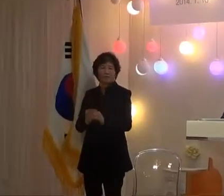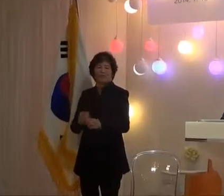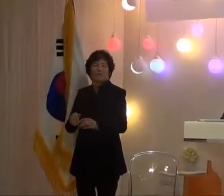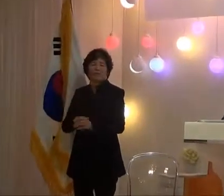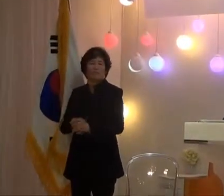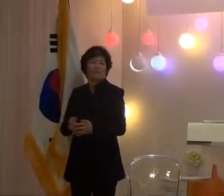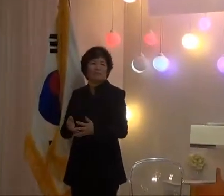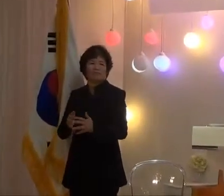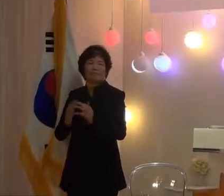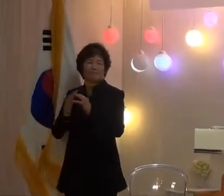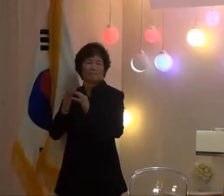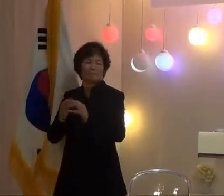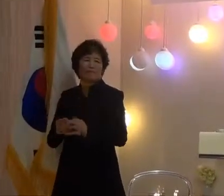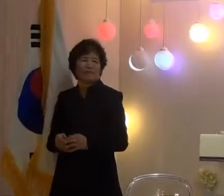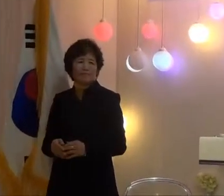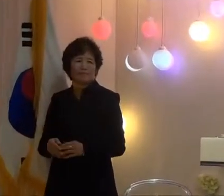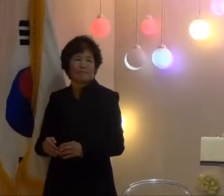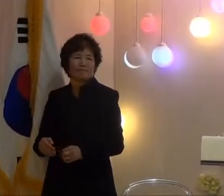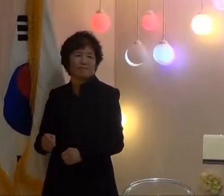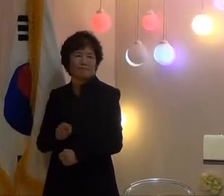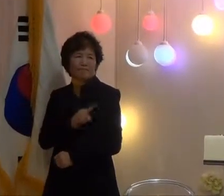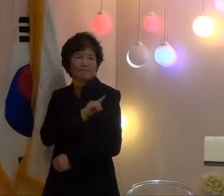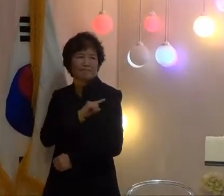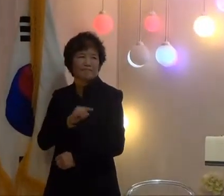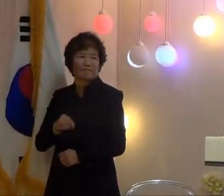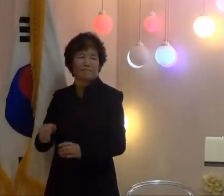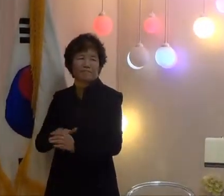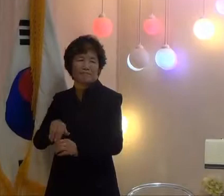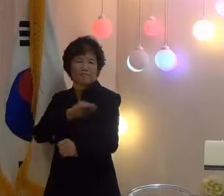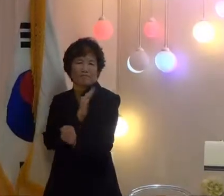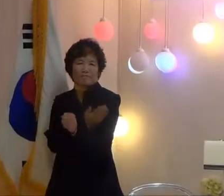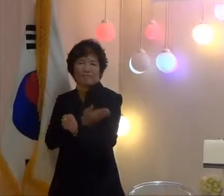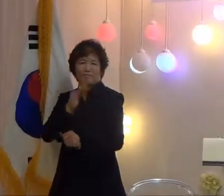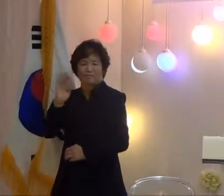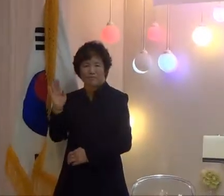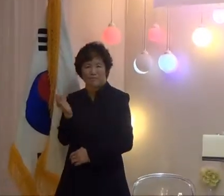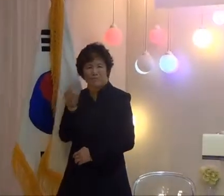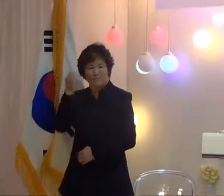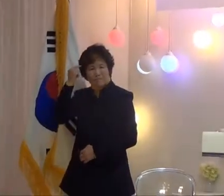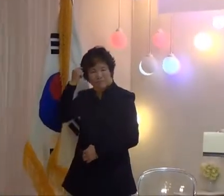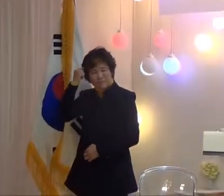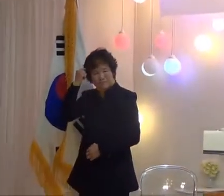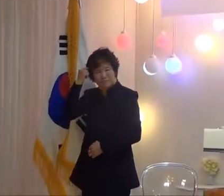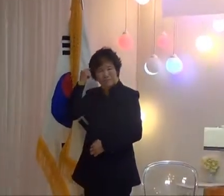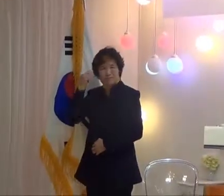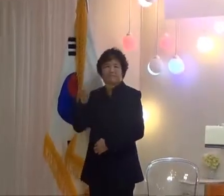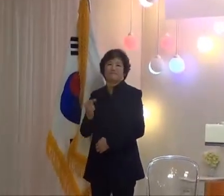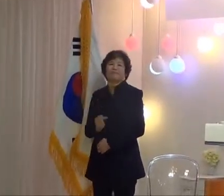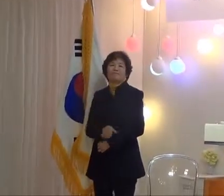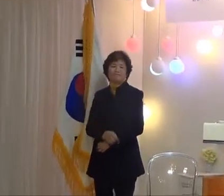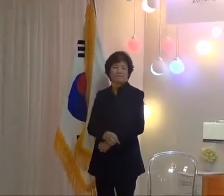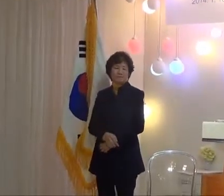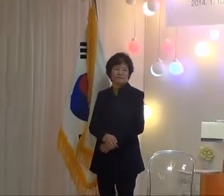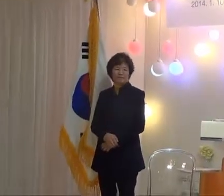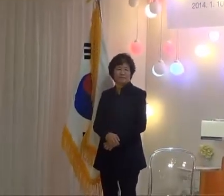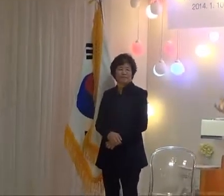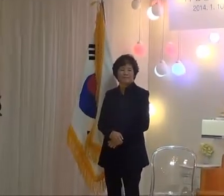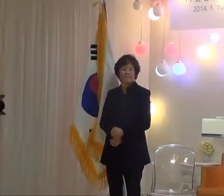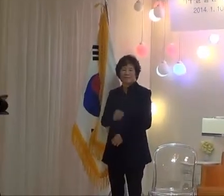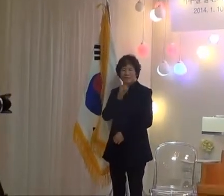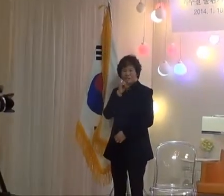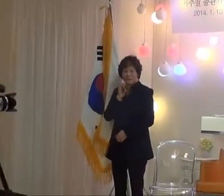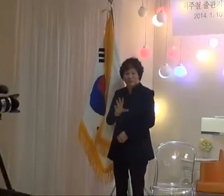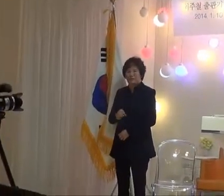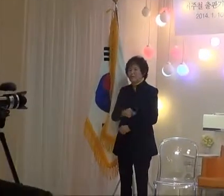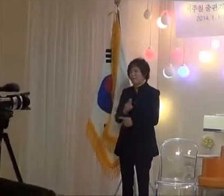산업이 결합된 대단한 문화 산업 도시가 되어야 된다고 생각합니다. 문화 산업 도시. 그냥 말로만 하는